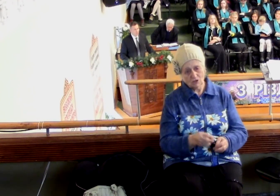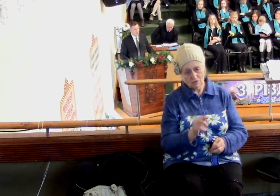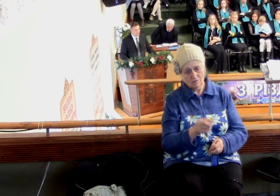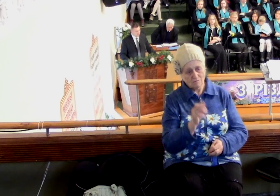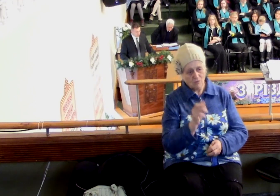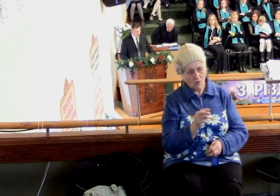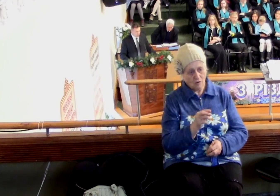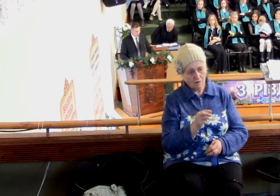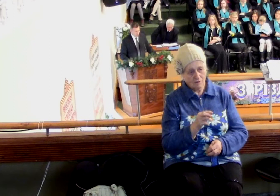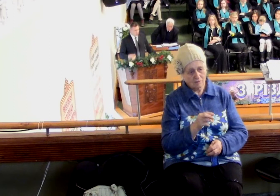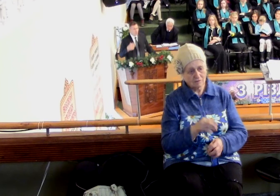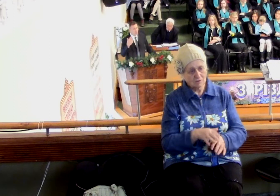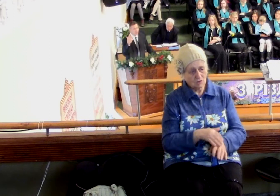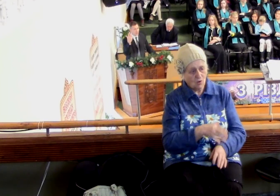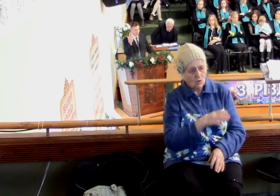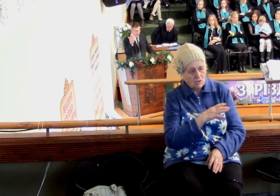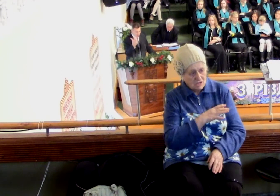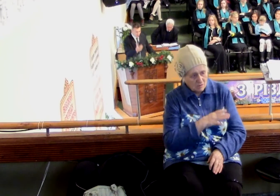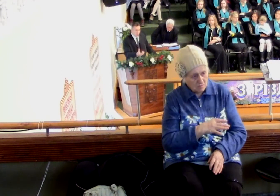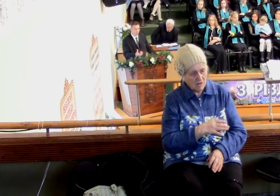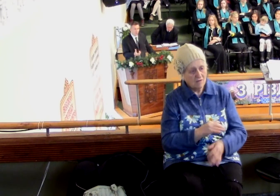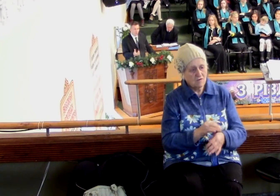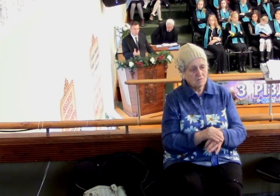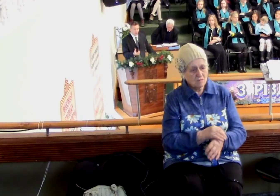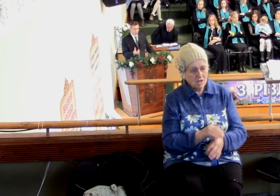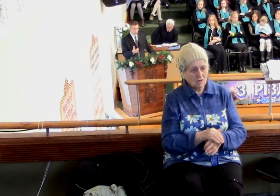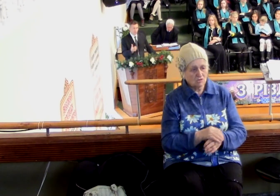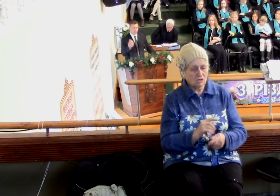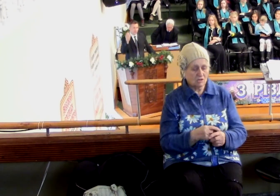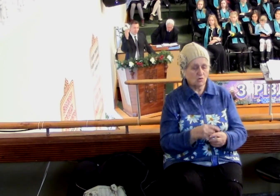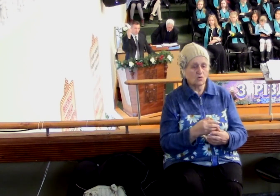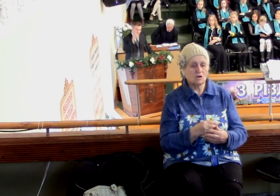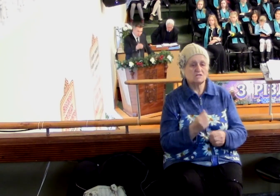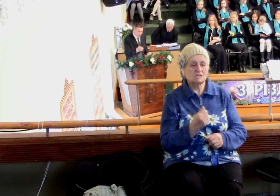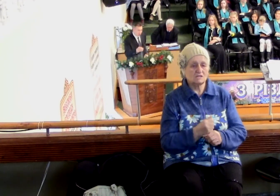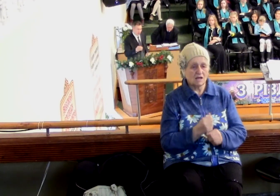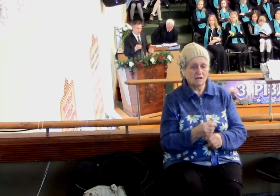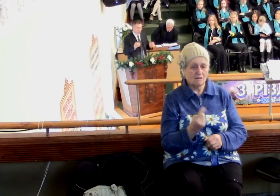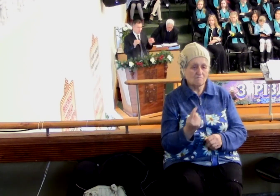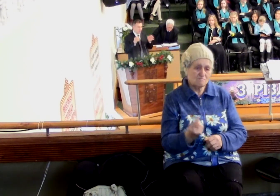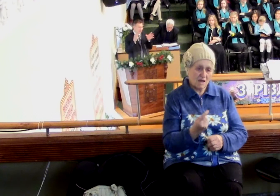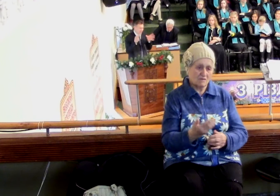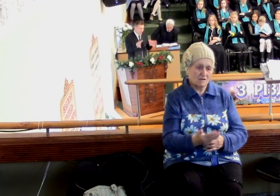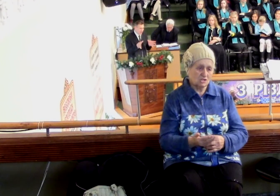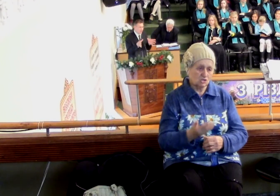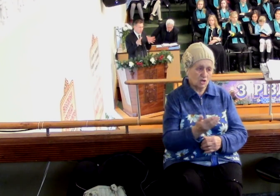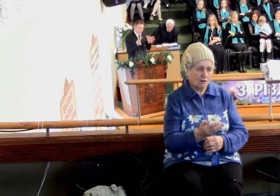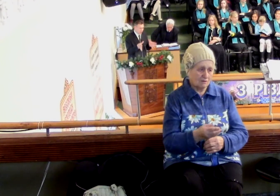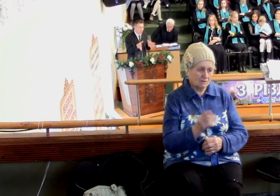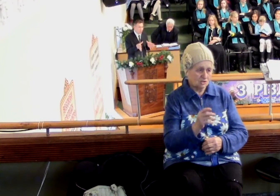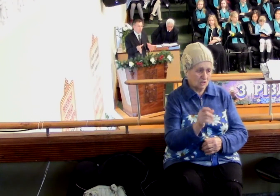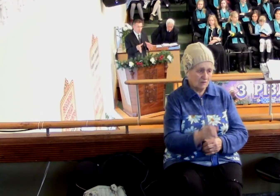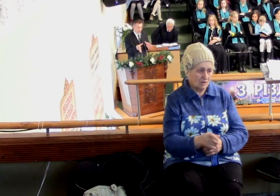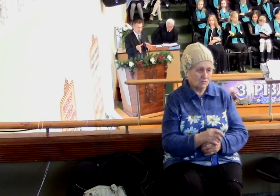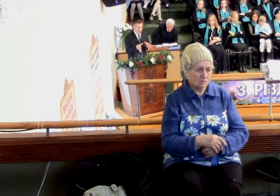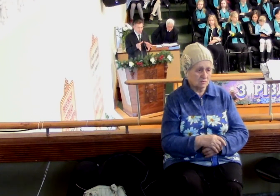долготерпеливый, милующий, любвеобильный Господь, который сделал первый шаг, который взял инициативу в